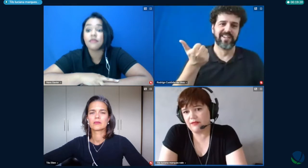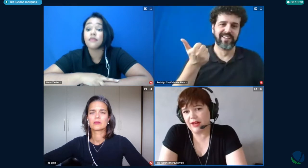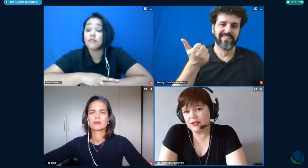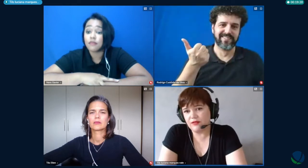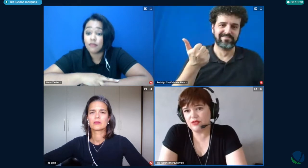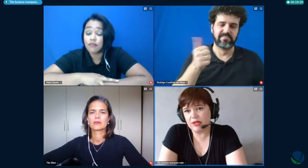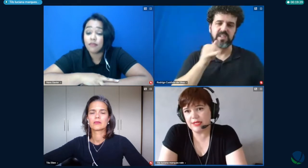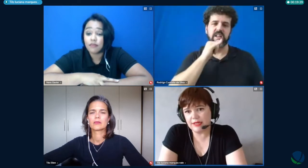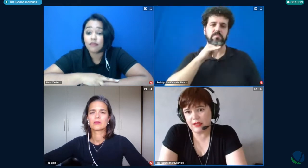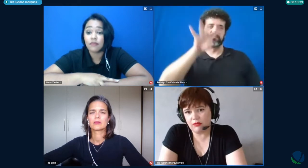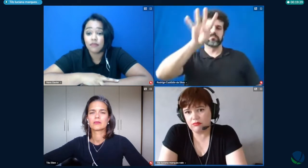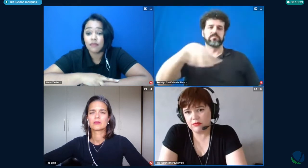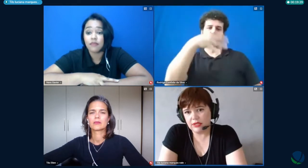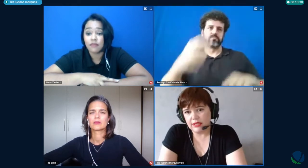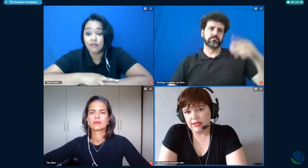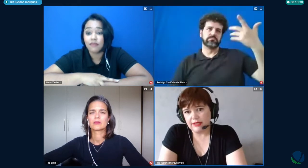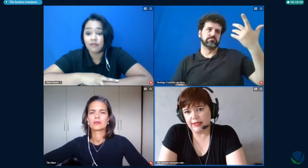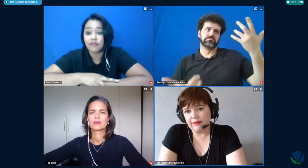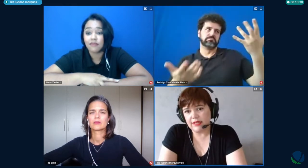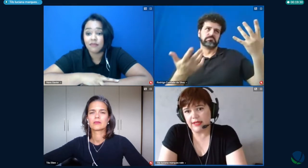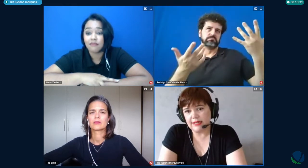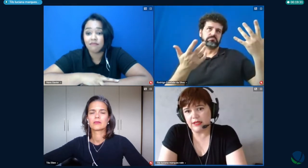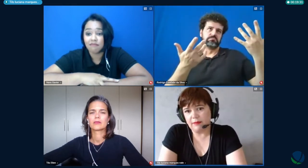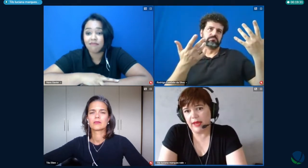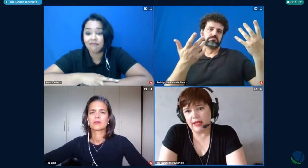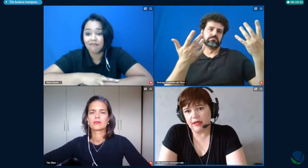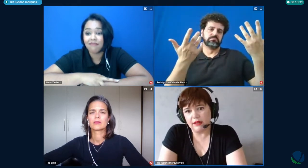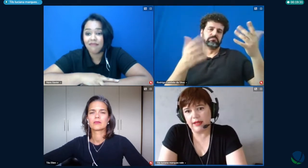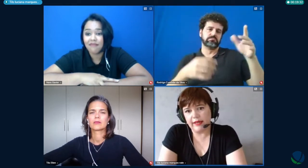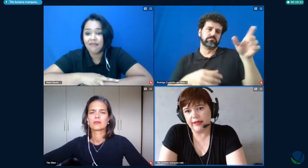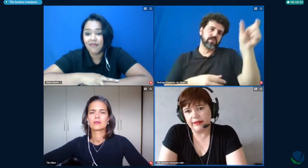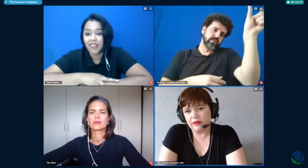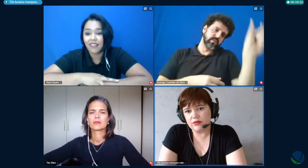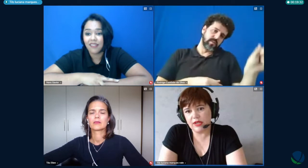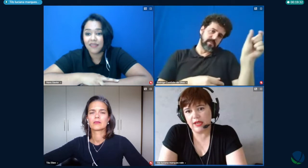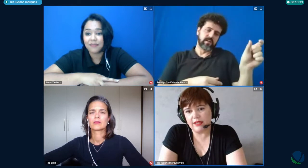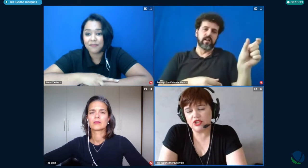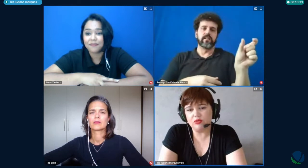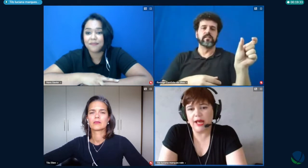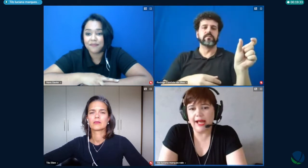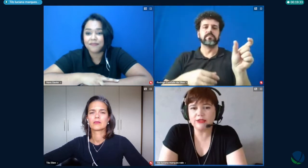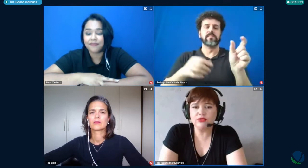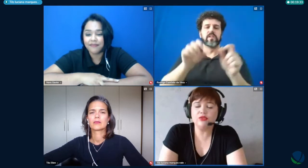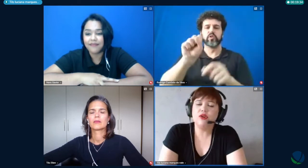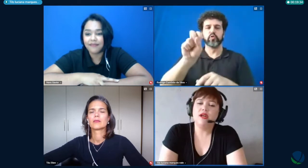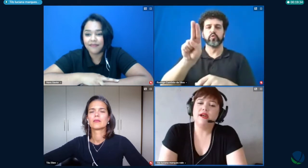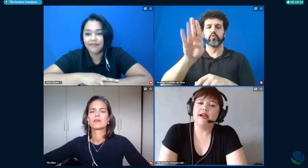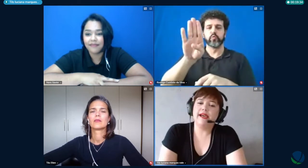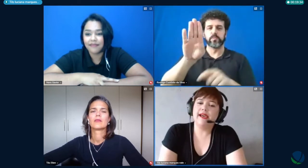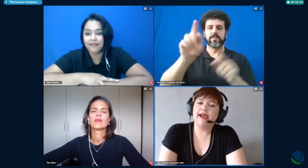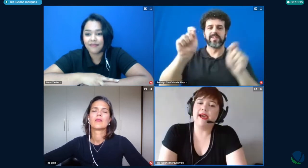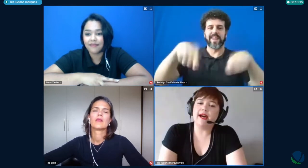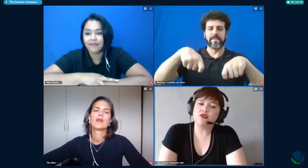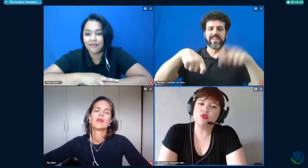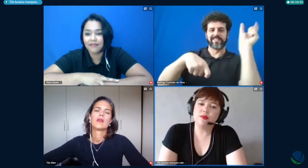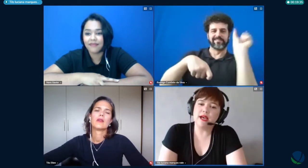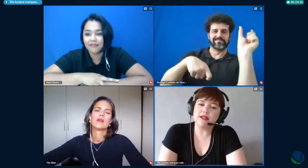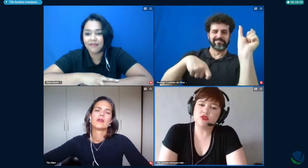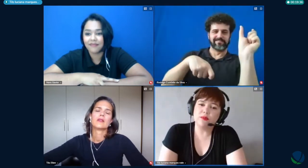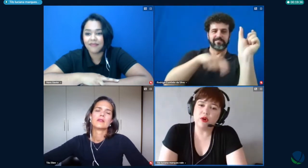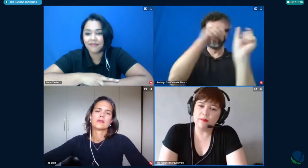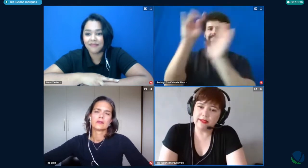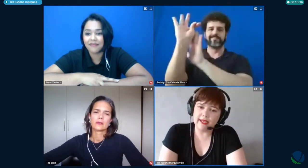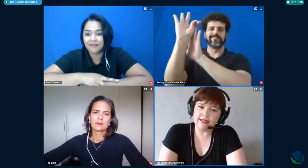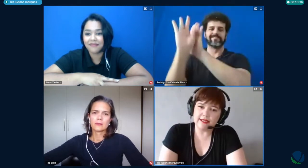tabela, que é fácil visualização, né? Você traz a tabela, não sei, de um lado